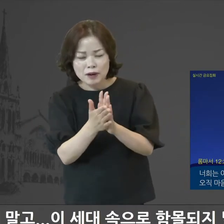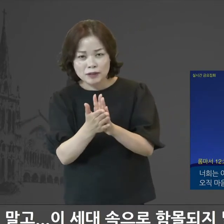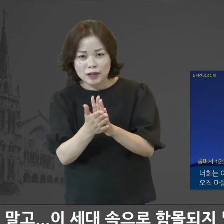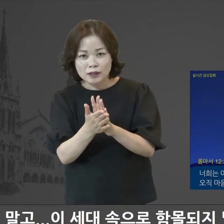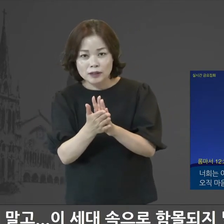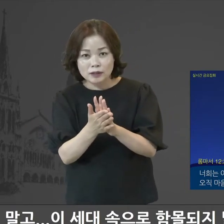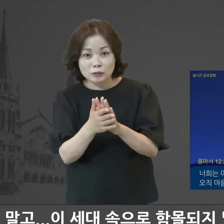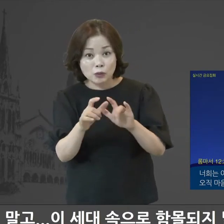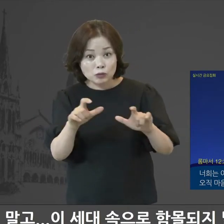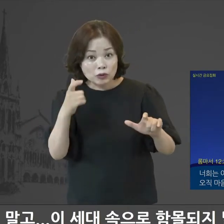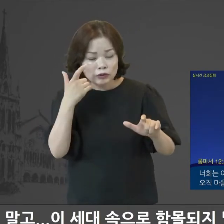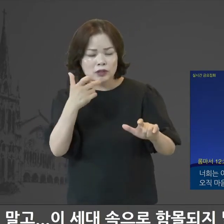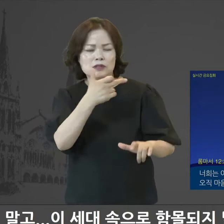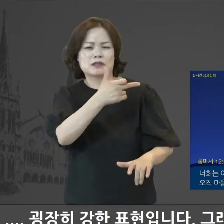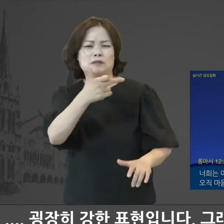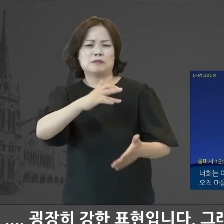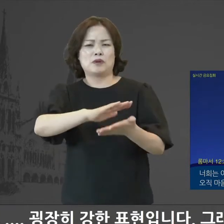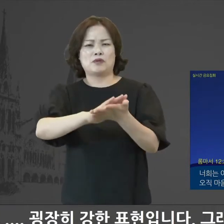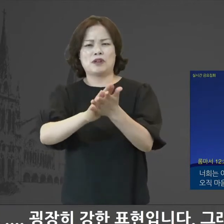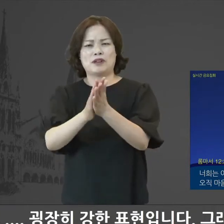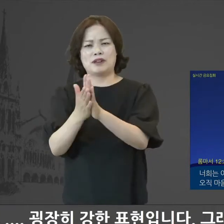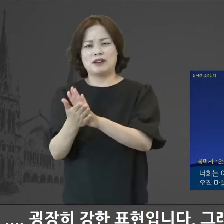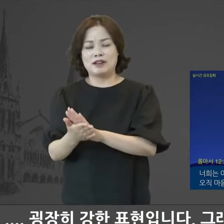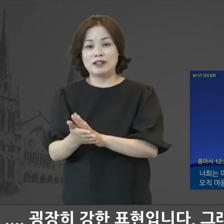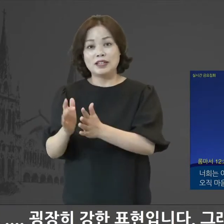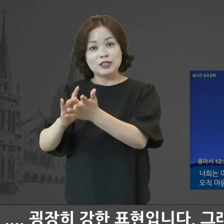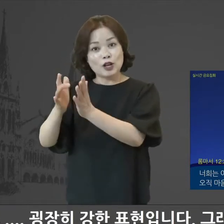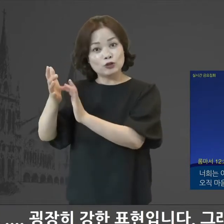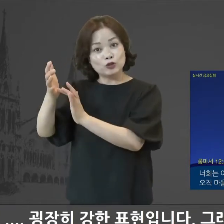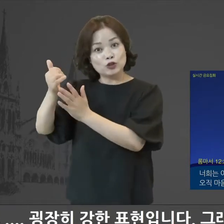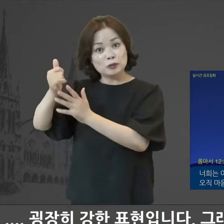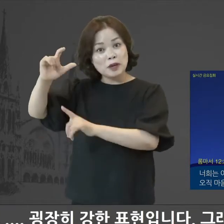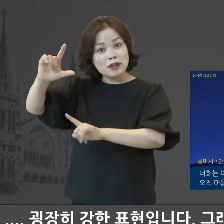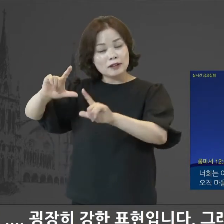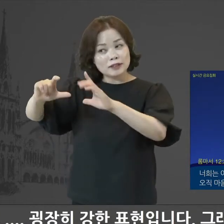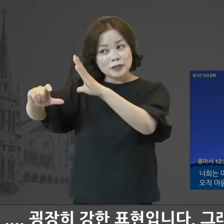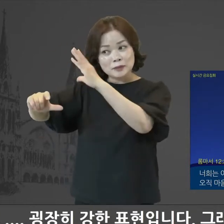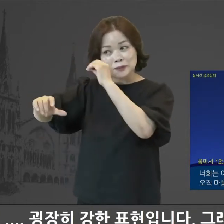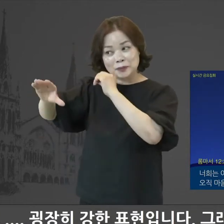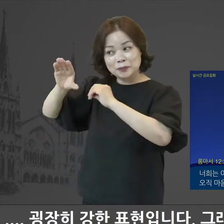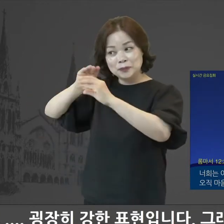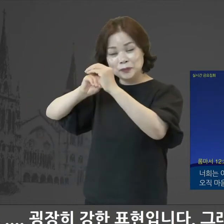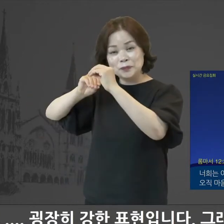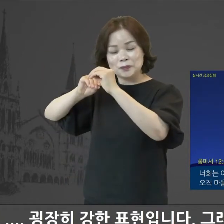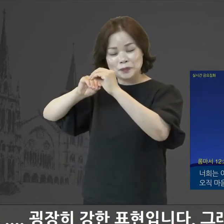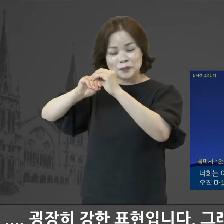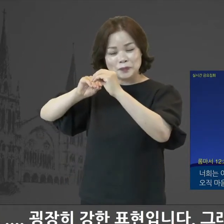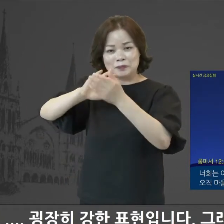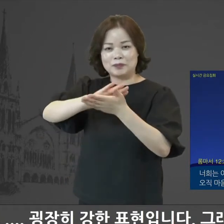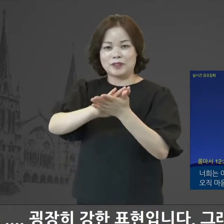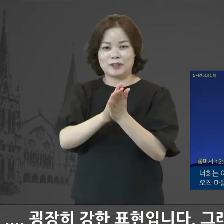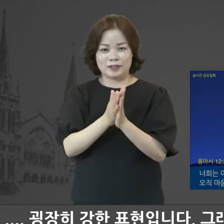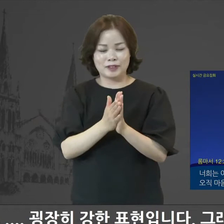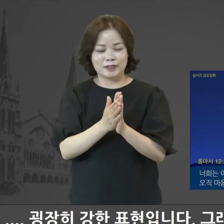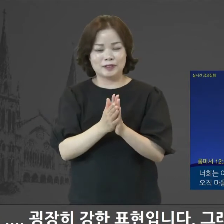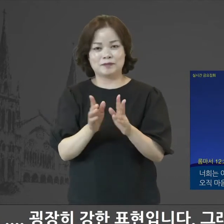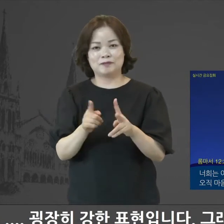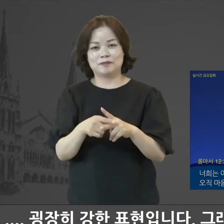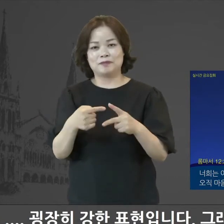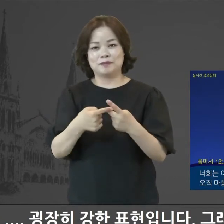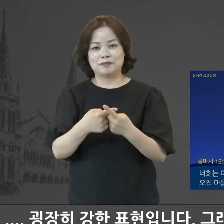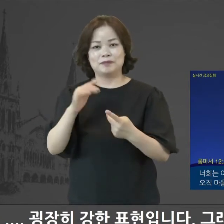보통 변화겠습니까? 큰 변화죠. 그래서 이것은 예수님의 형상을 닮아가는 변화다, 이렇게 이해하셔야